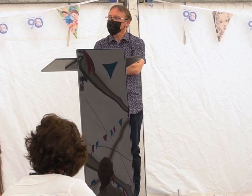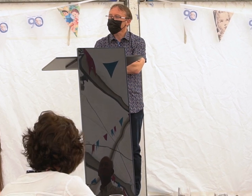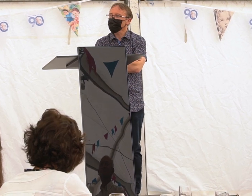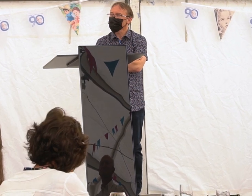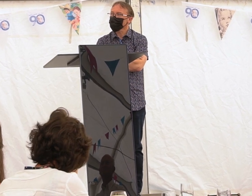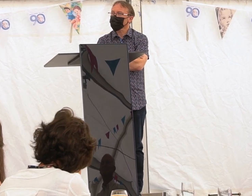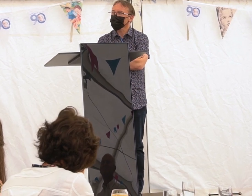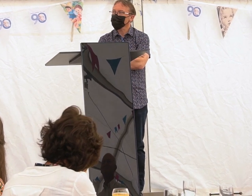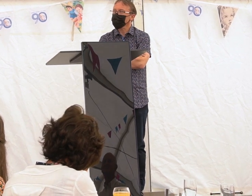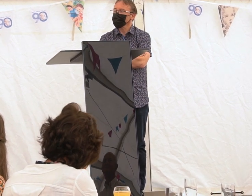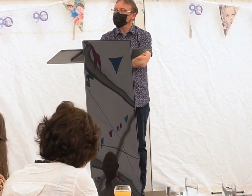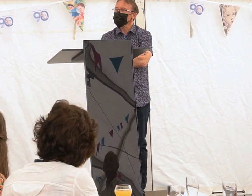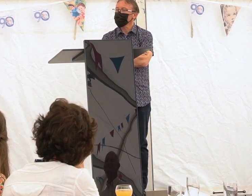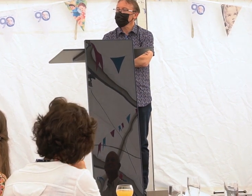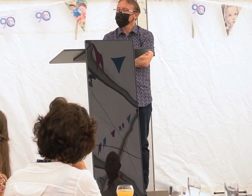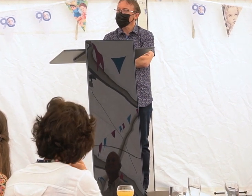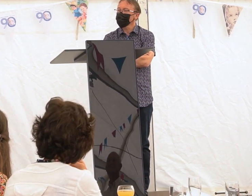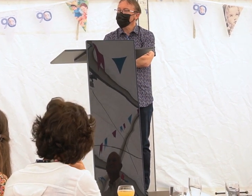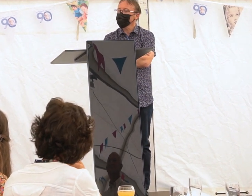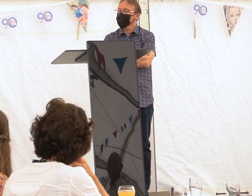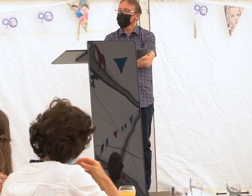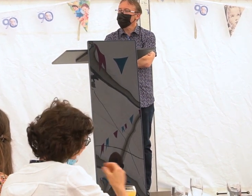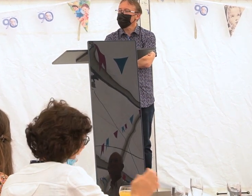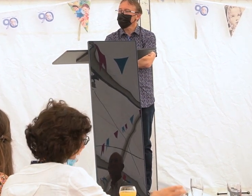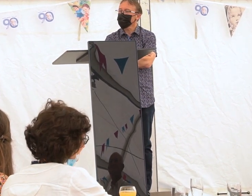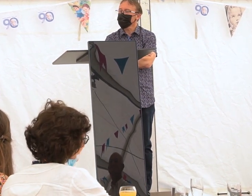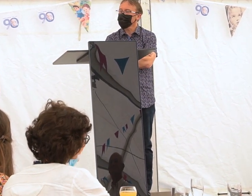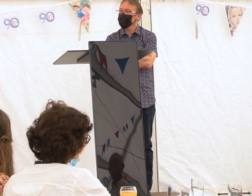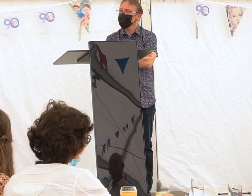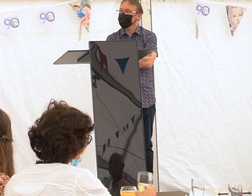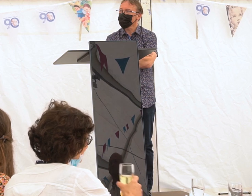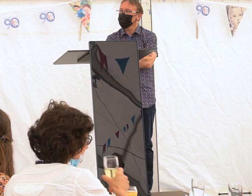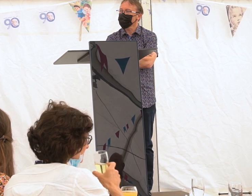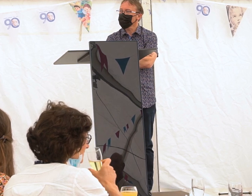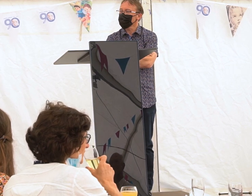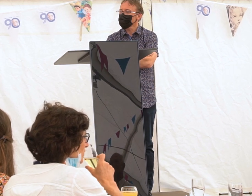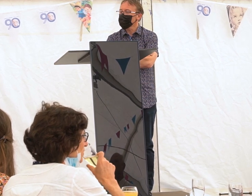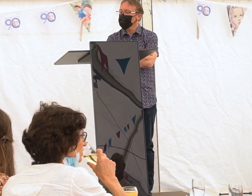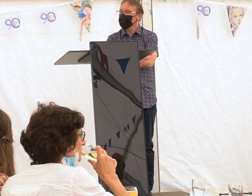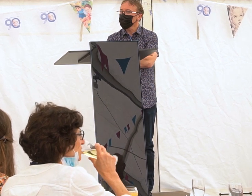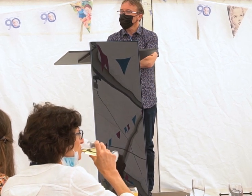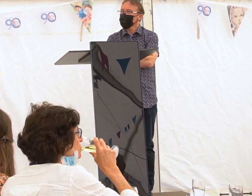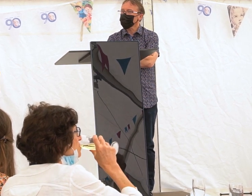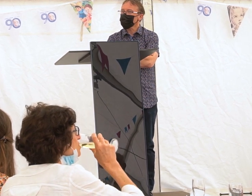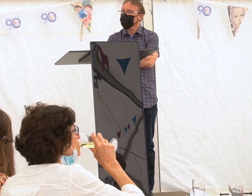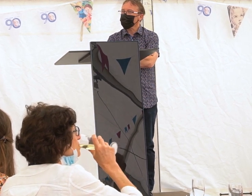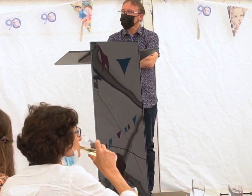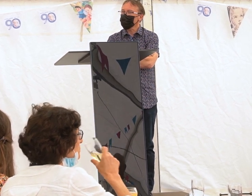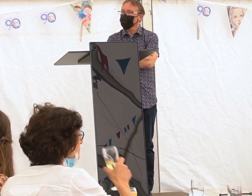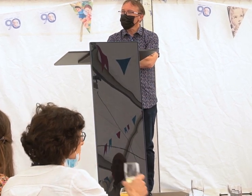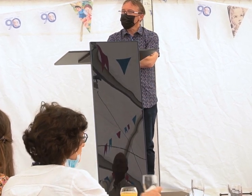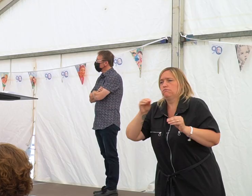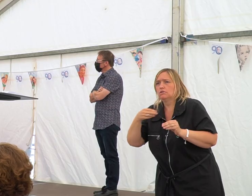du Covid-19 a amené à plusieurs reprises les gouvernements à prendre des mesures strictes et